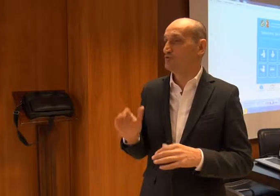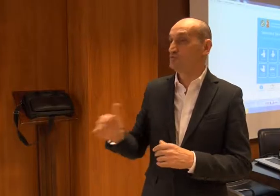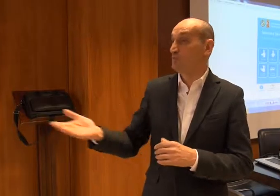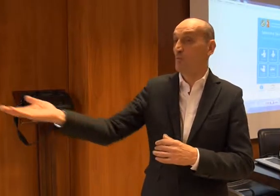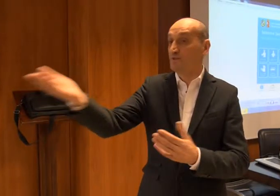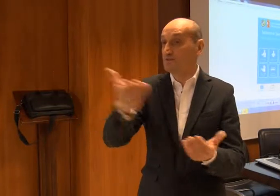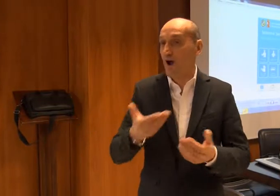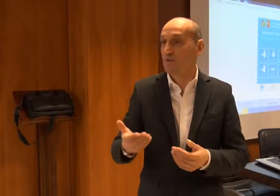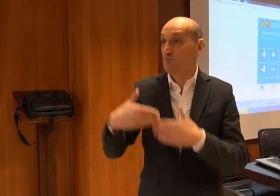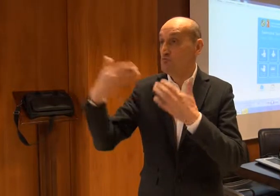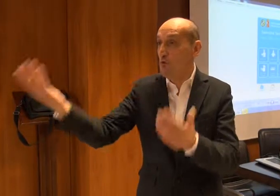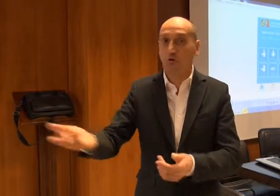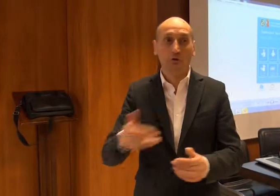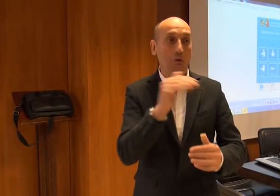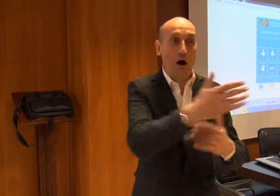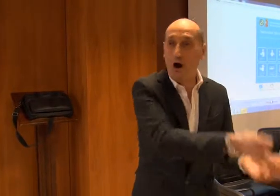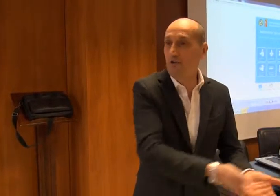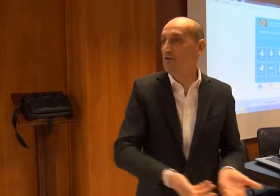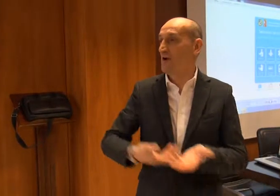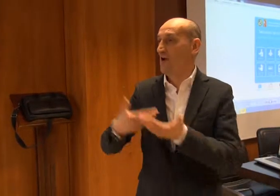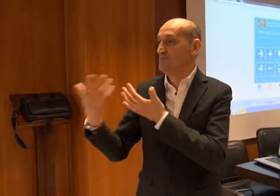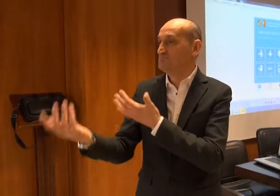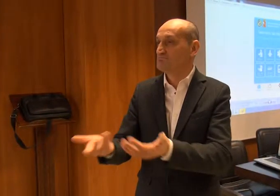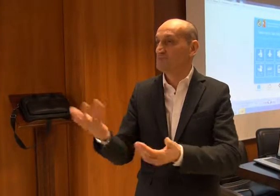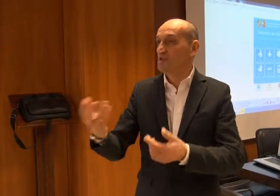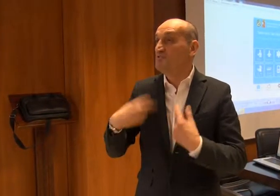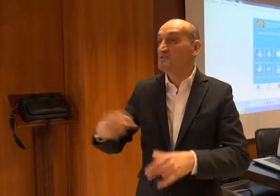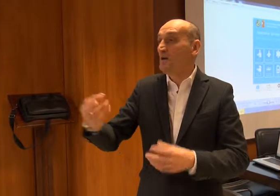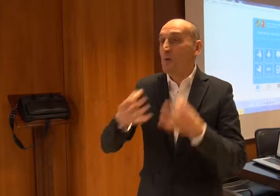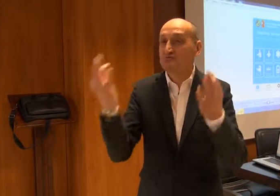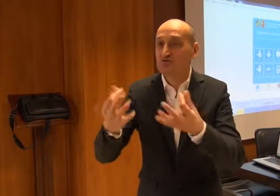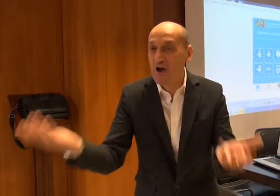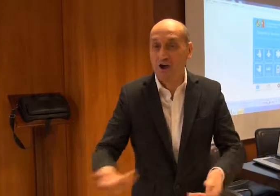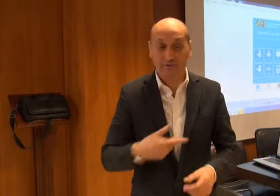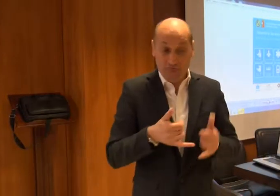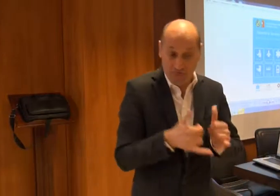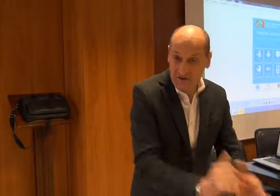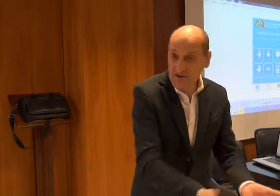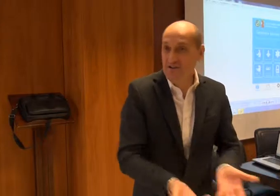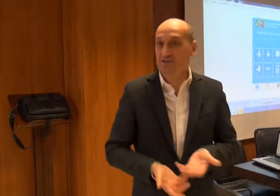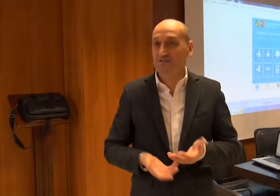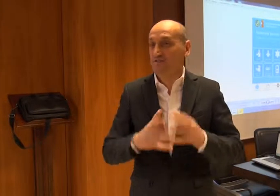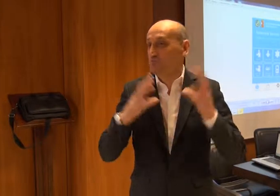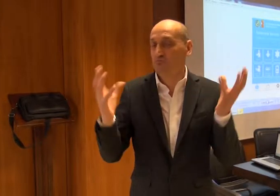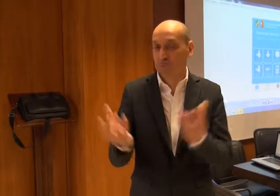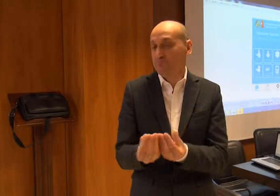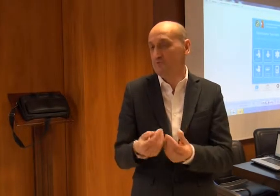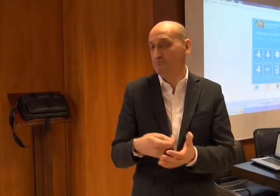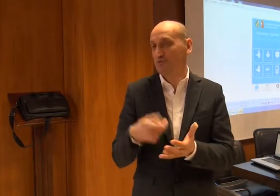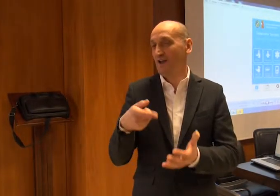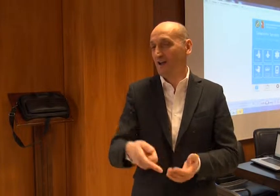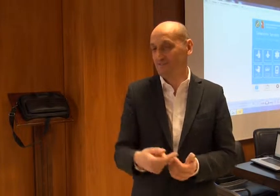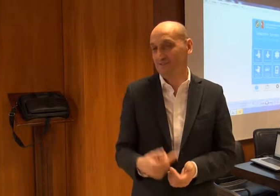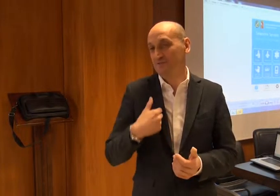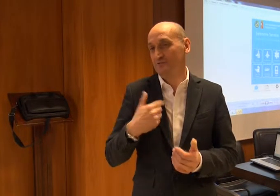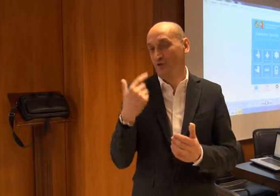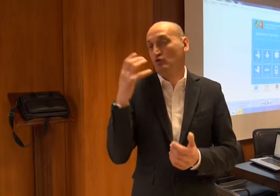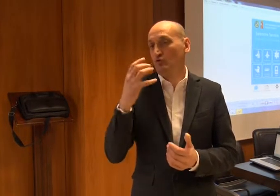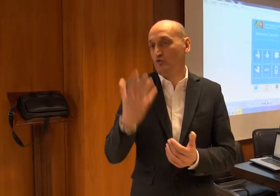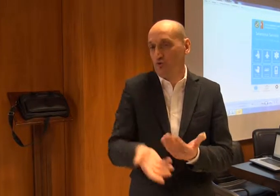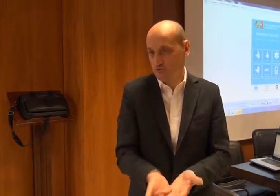attraverso questi progetti hanno avranno possibilità di avere una vita più serena più tranquilla possono sentirsi più